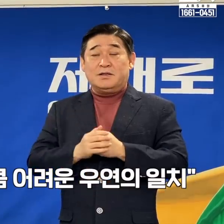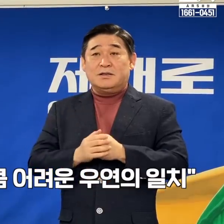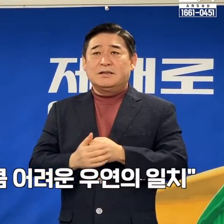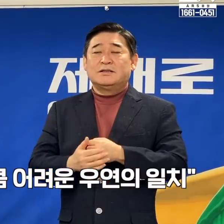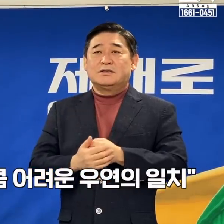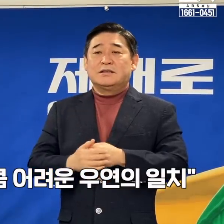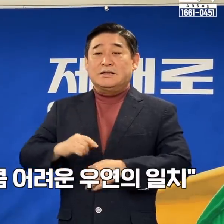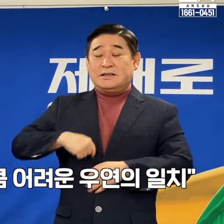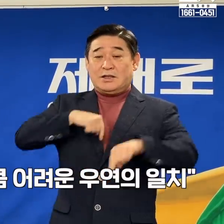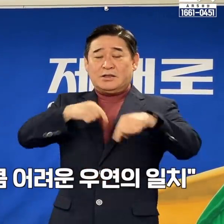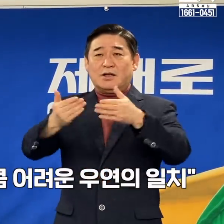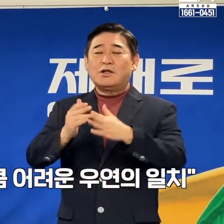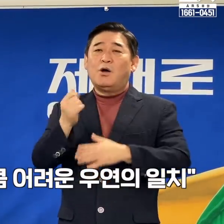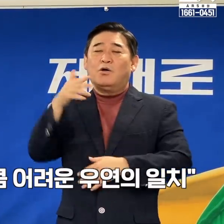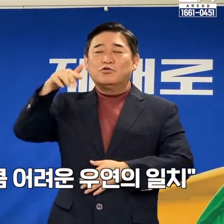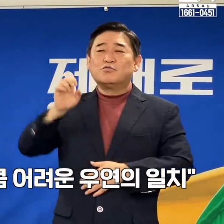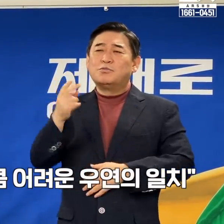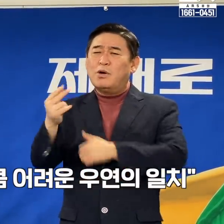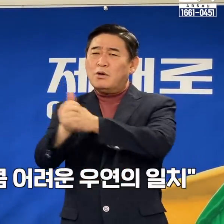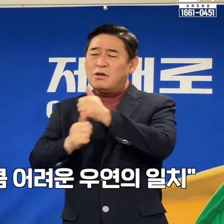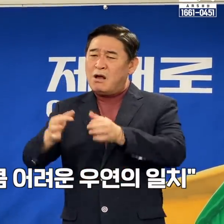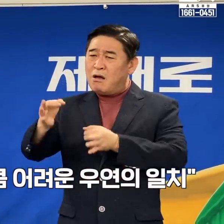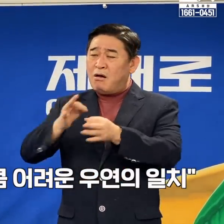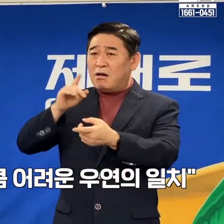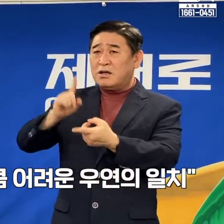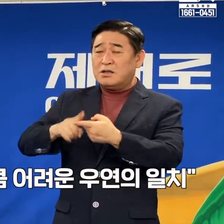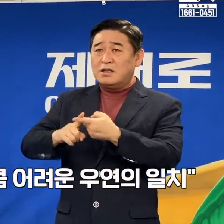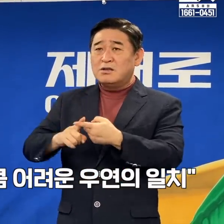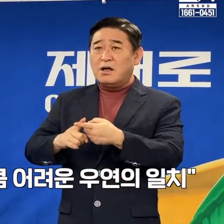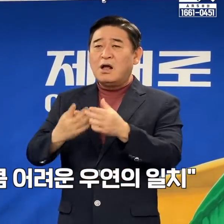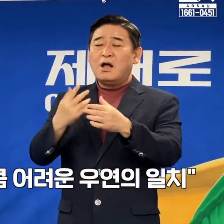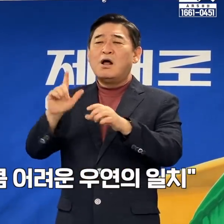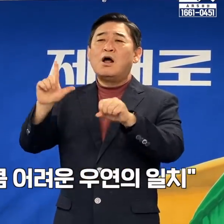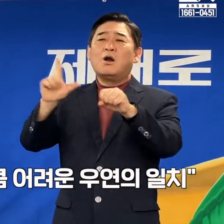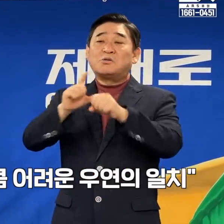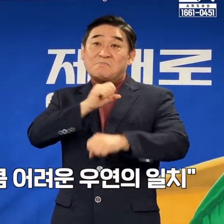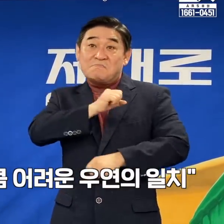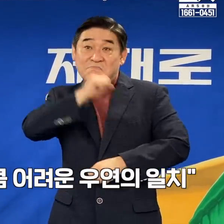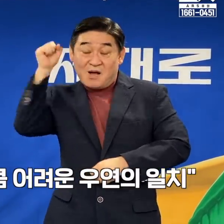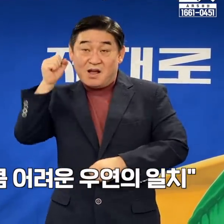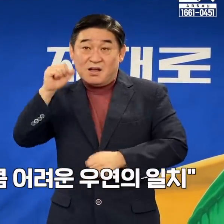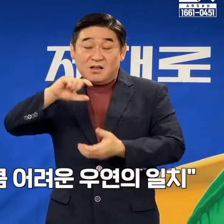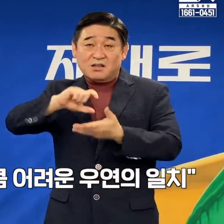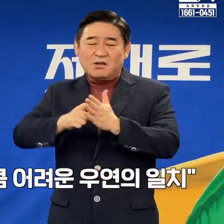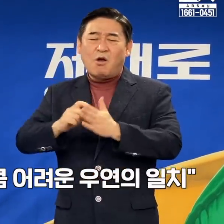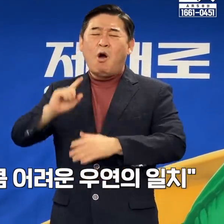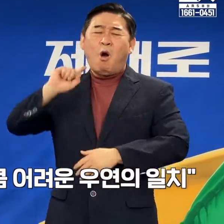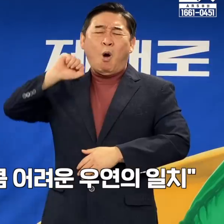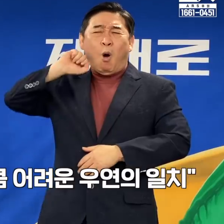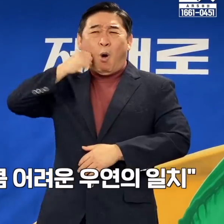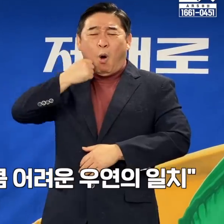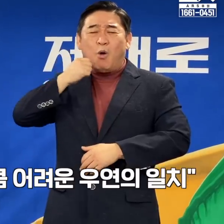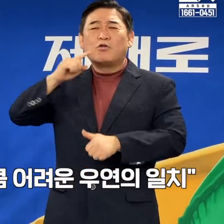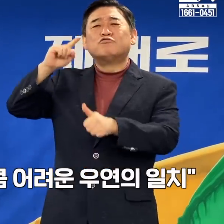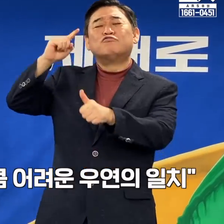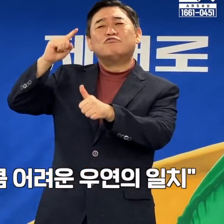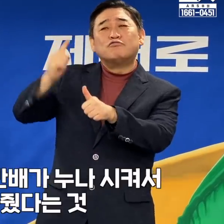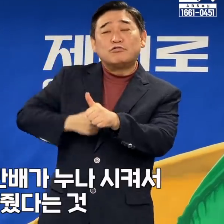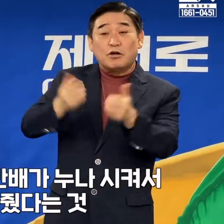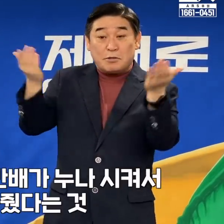그러니 자당의 홍준표 의원조차 이 거래를 두고 로또 당첨만큼 어려운 우연의 일치라고 말했던